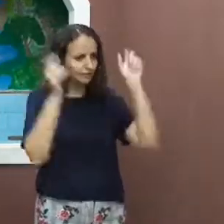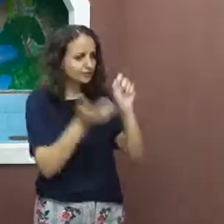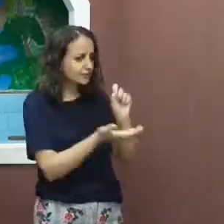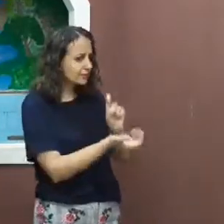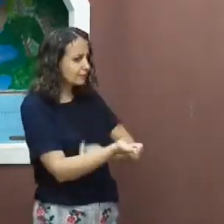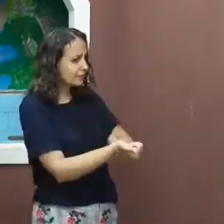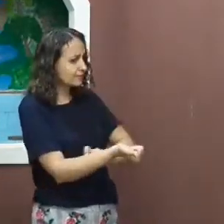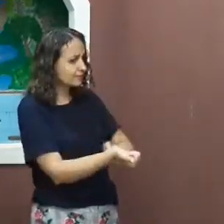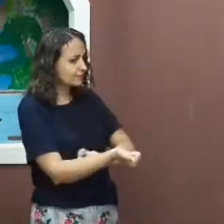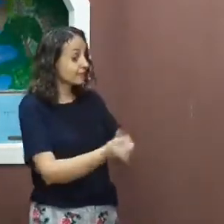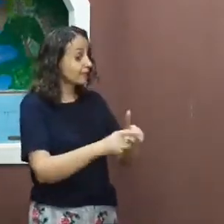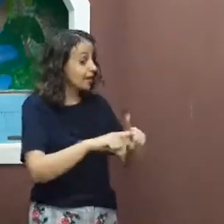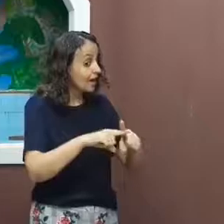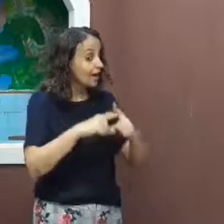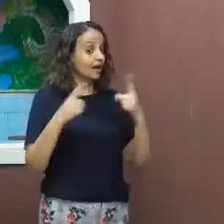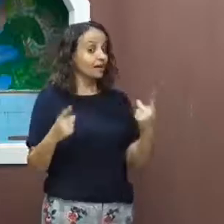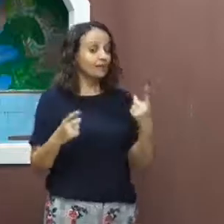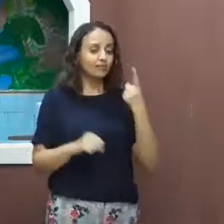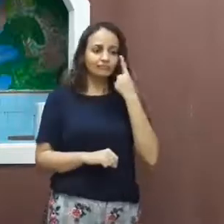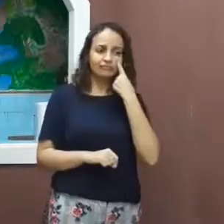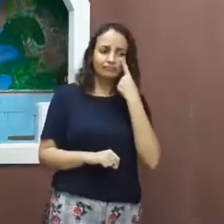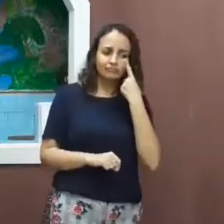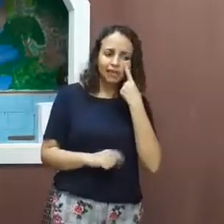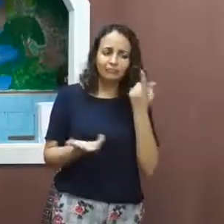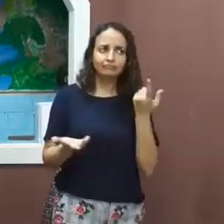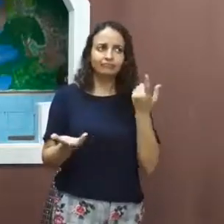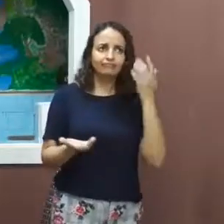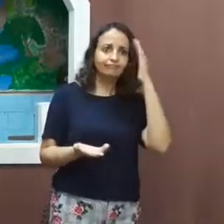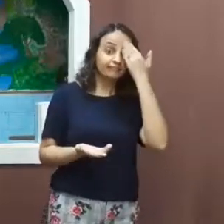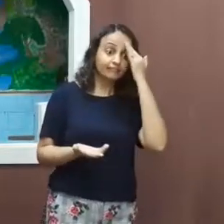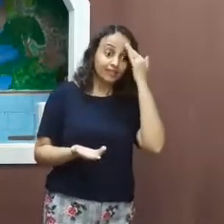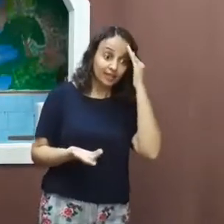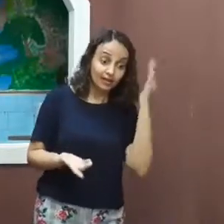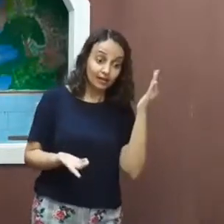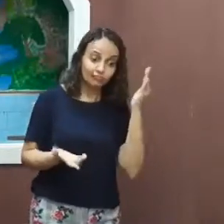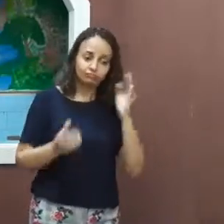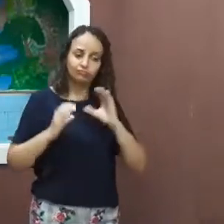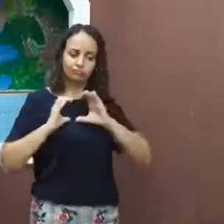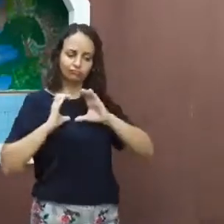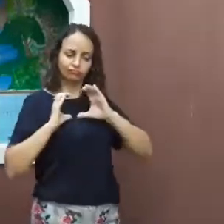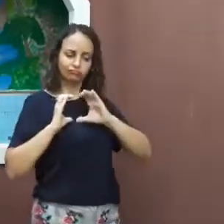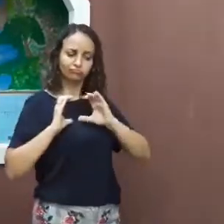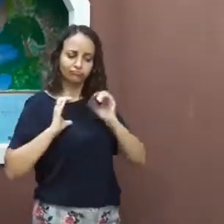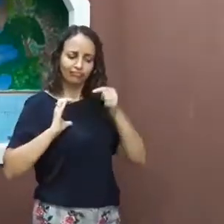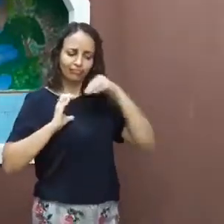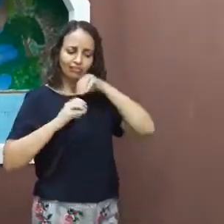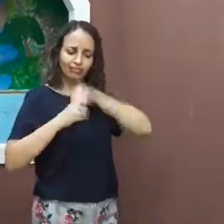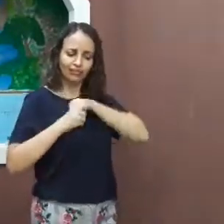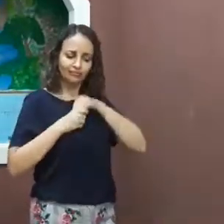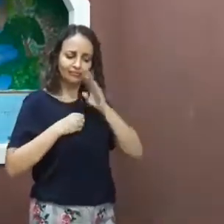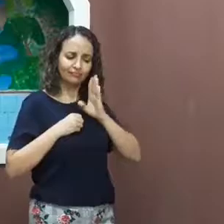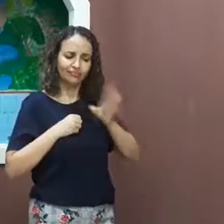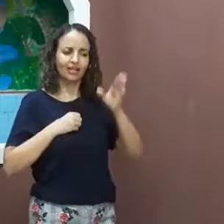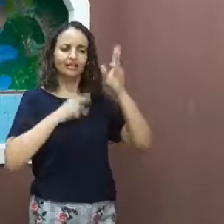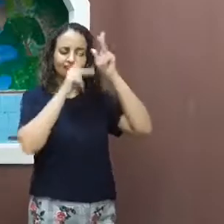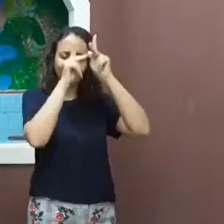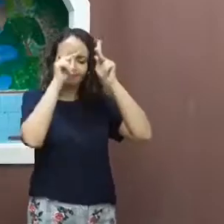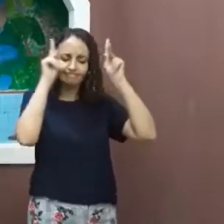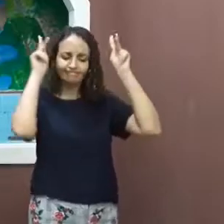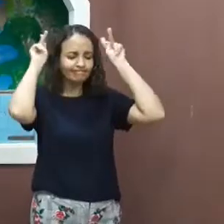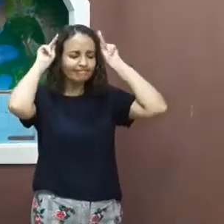meus irmãos, nós podemos entender que isso já estava no coração de Herodes. Isso já estava no coração de Herodes